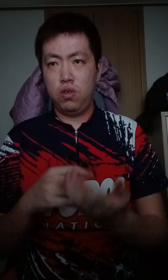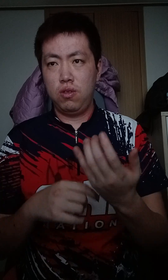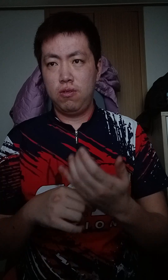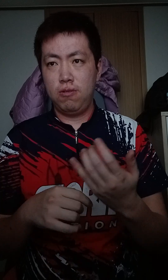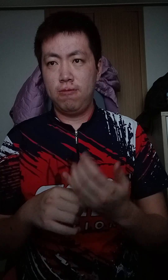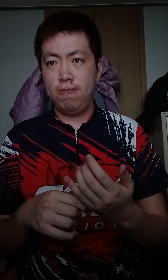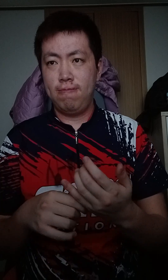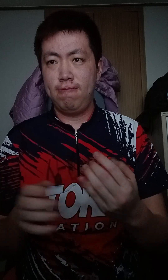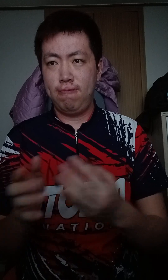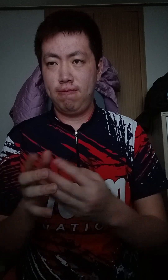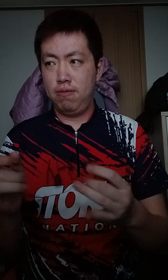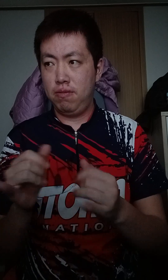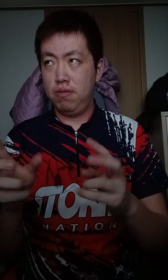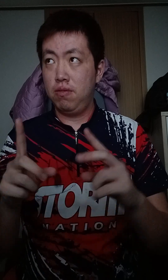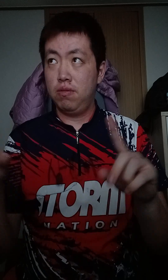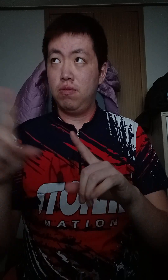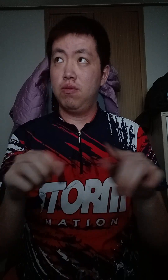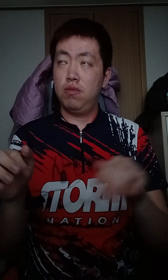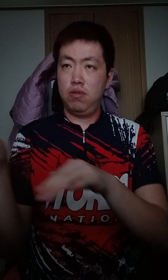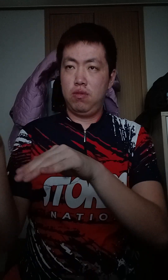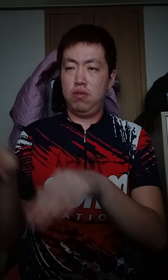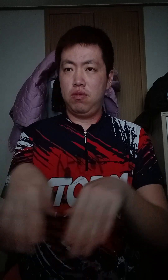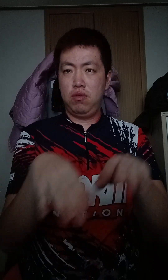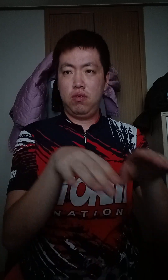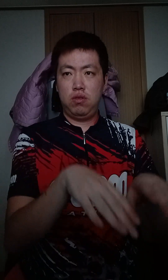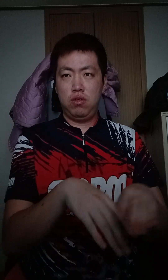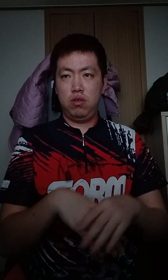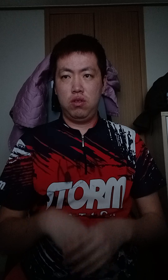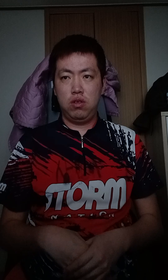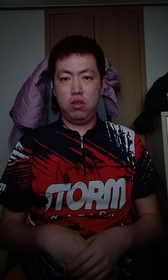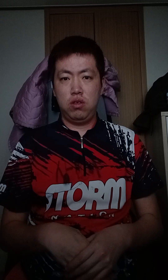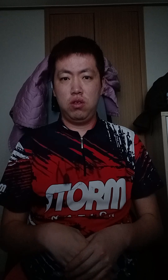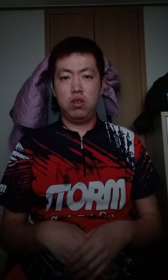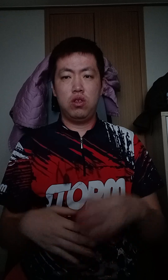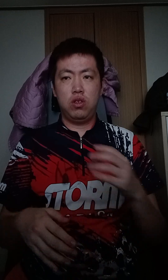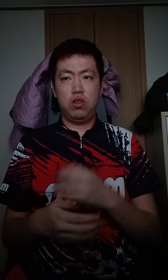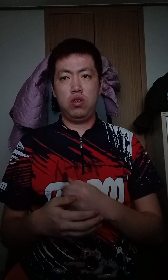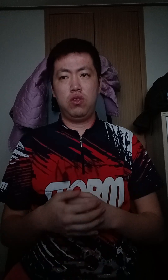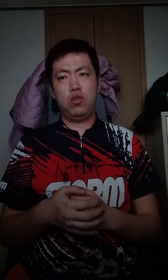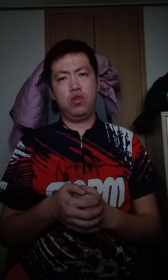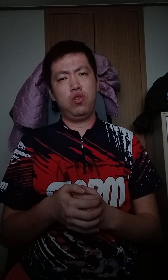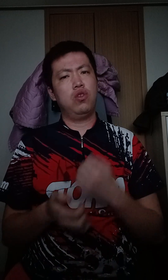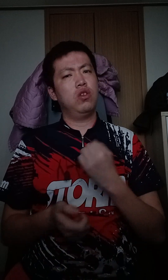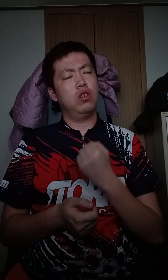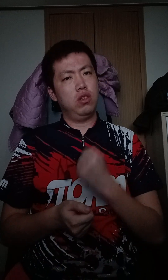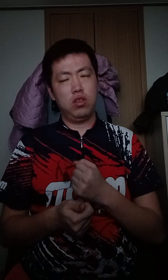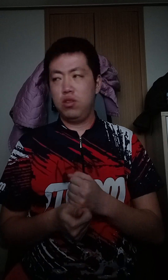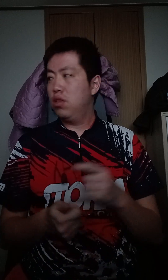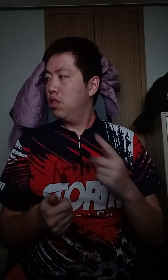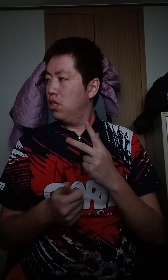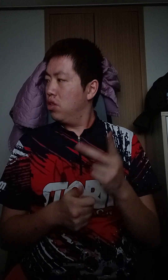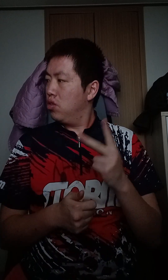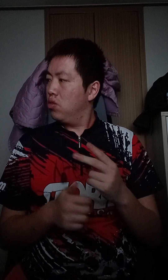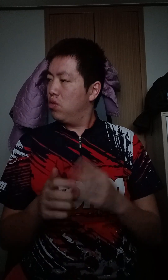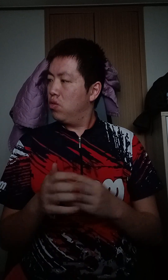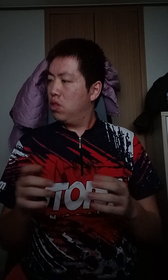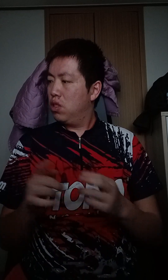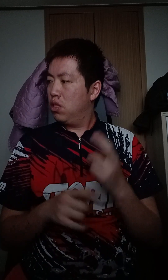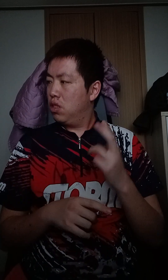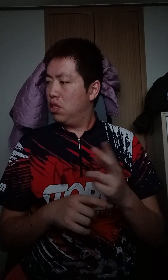혐의로 입건해 검찰로 사건을 넘겼습니다. 지난 2021년 1월부터 3년 동안 입소자 3명에게